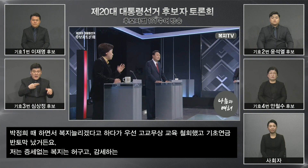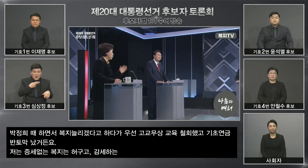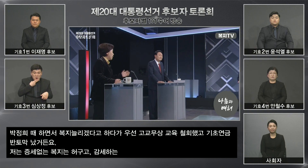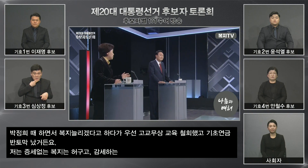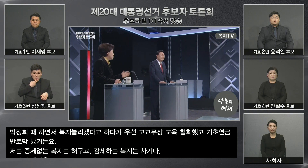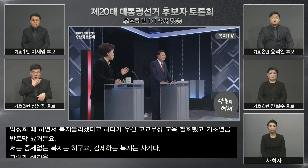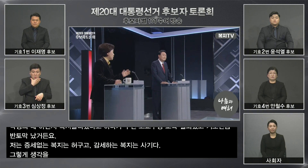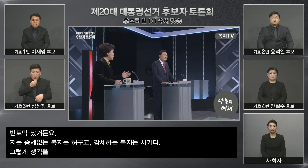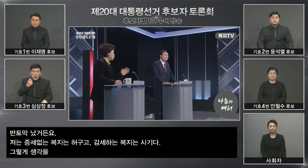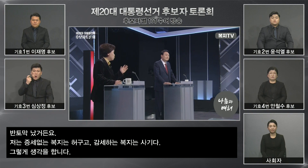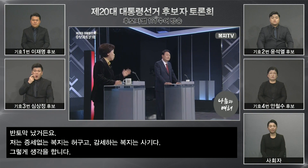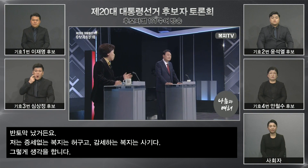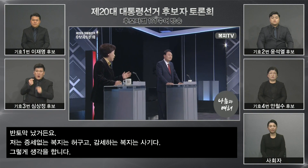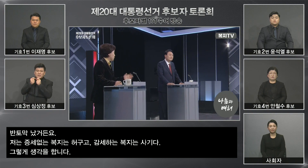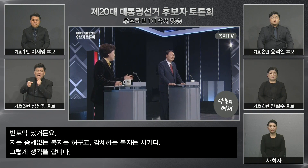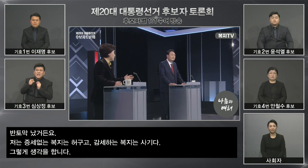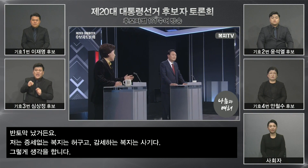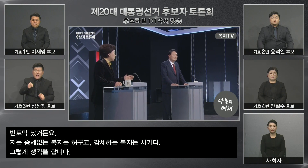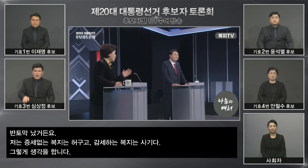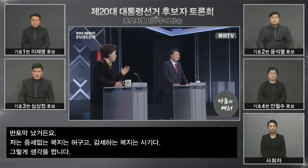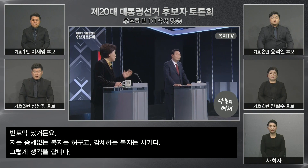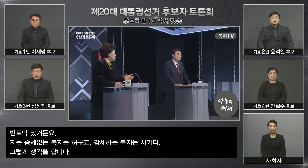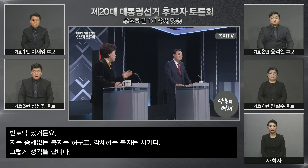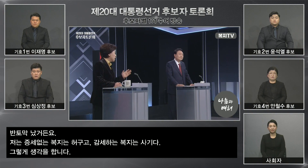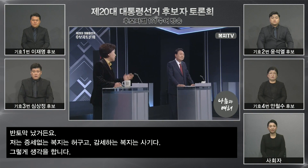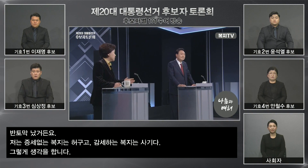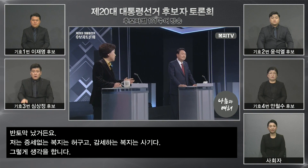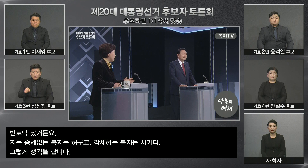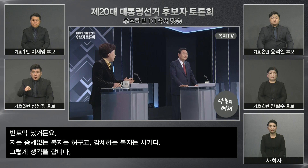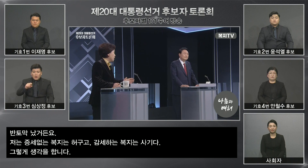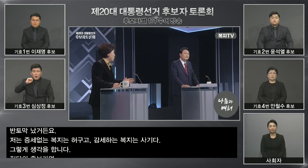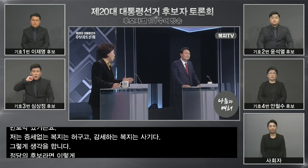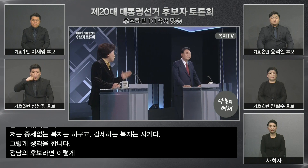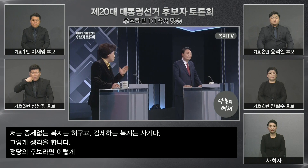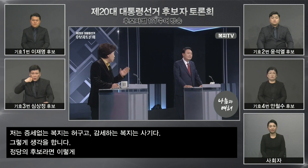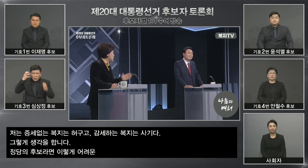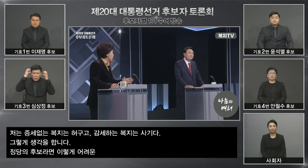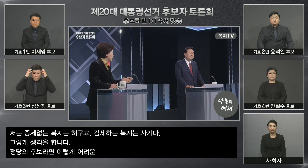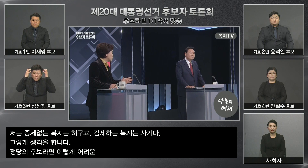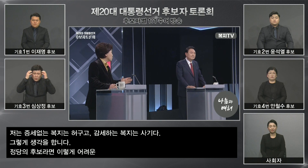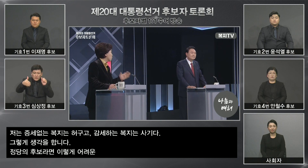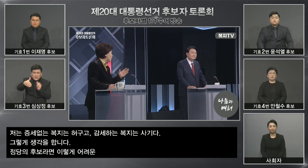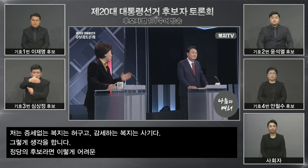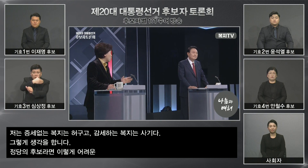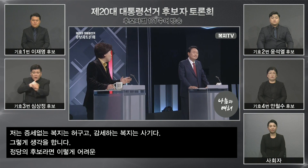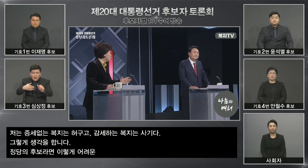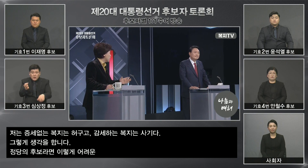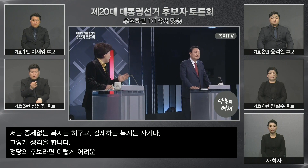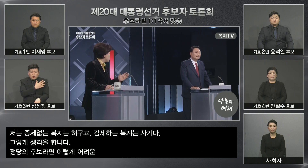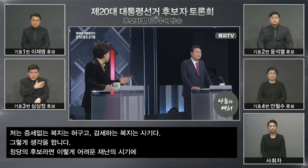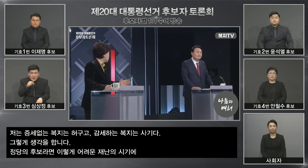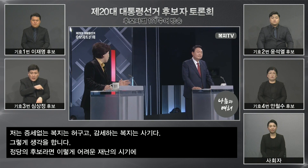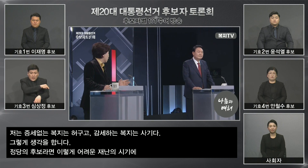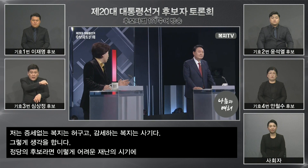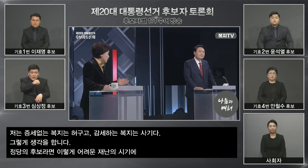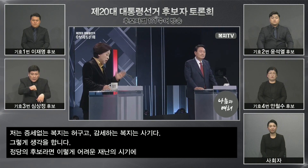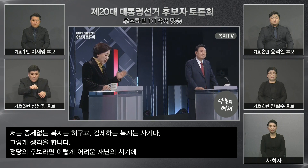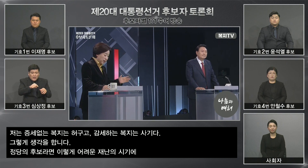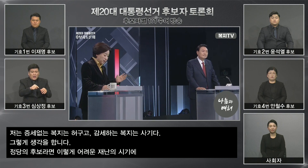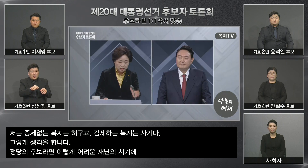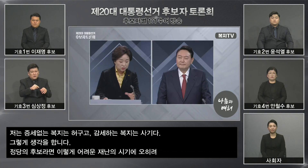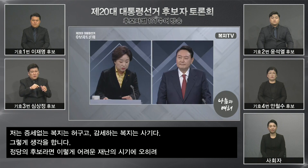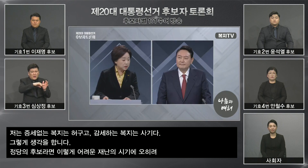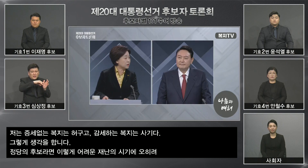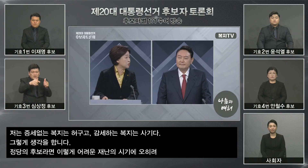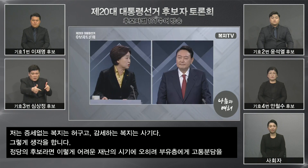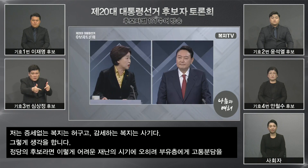부유층을 대표하는 정당의 후보라면 이렇게 어려운 재난의 시기에 오히려 부유층에게 좀 더 고통분담해 주십시오. 이렇게